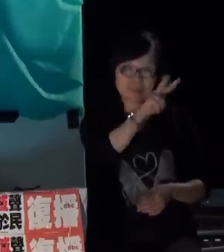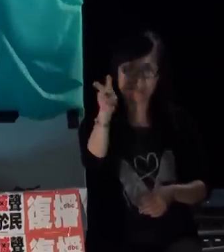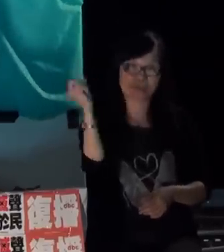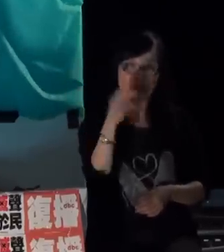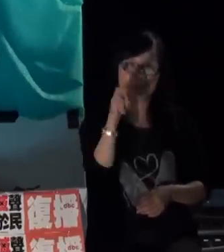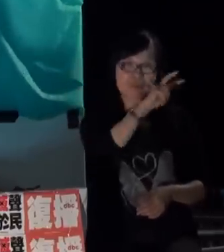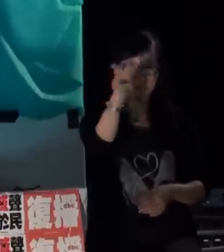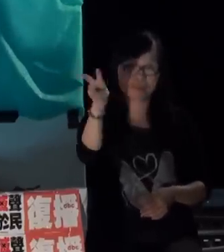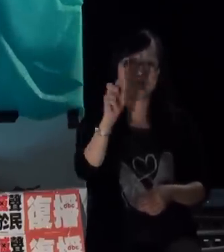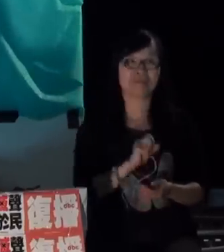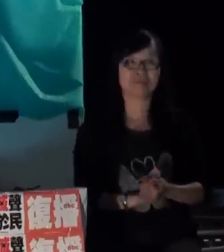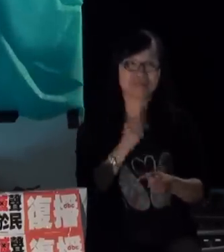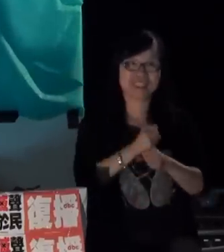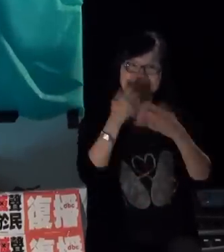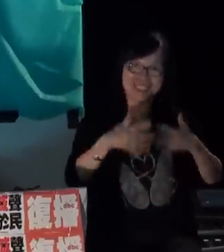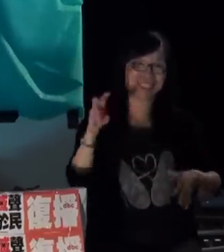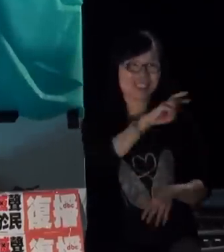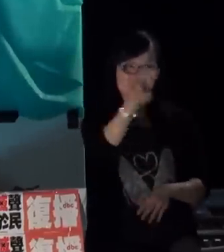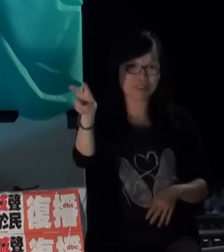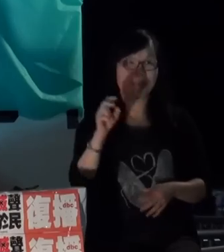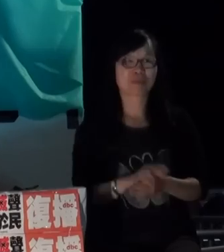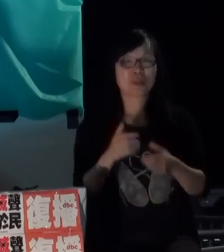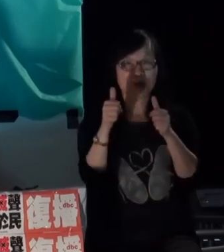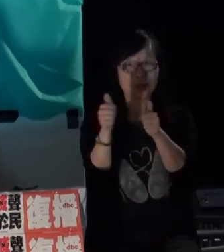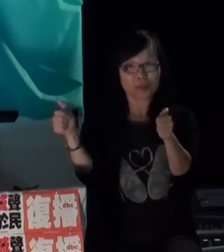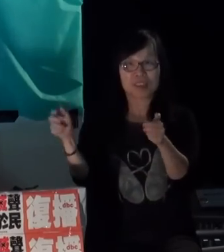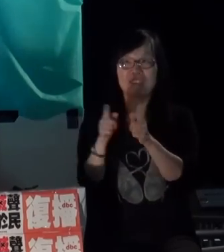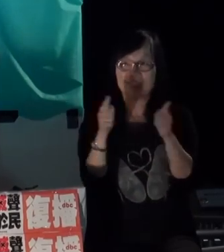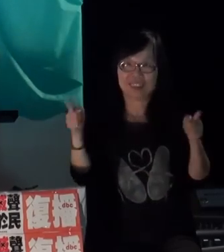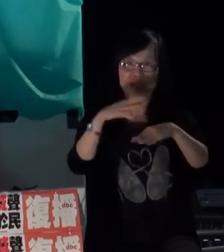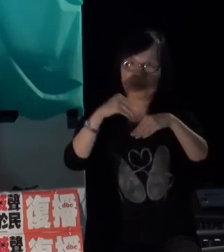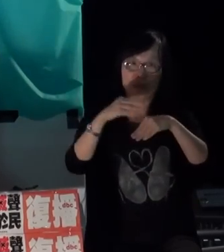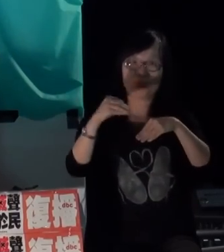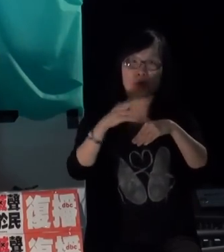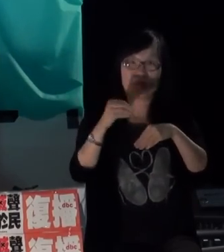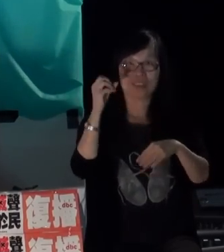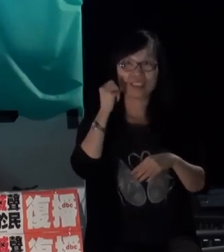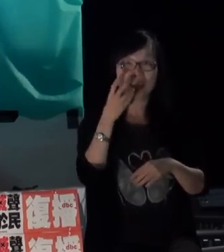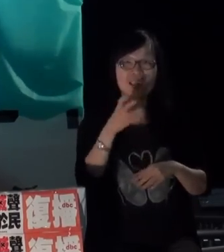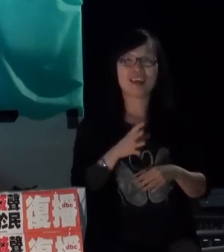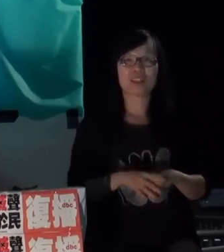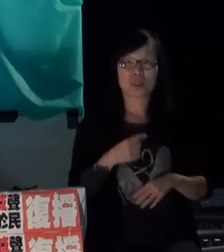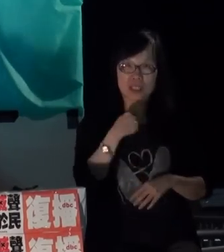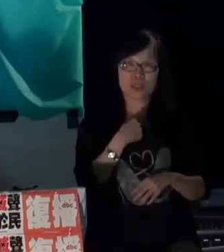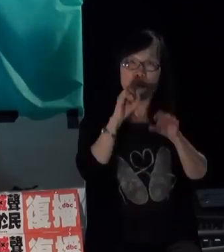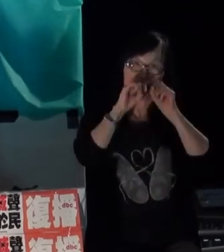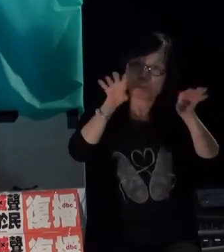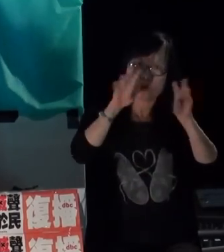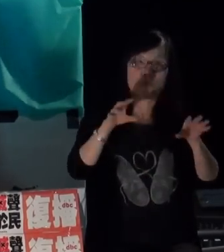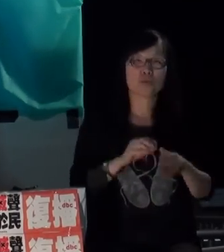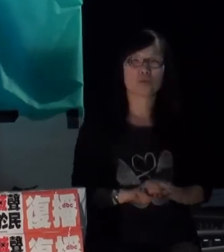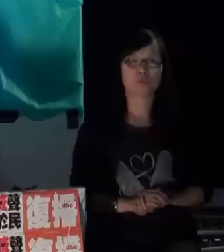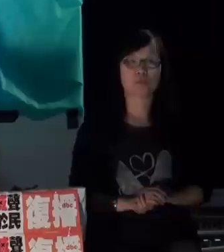到大家，我放工見到大家。 好，我們多謝長毛議員。 長毛是不是有呼籲喎？還有